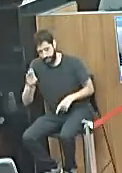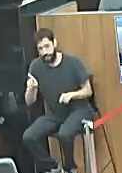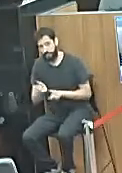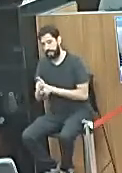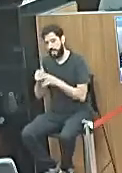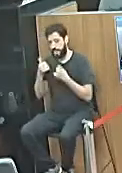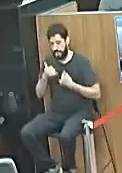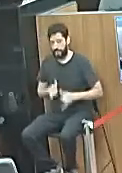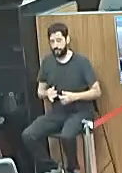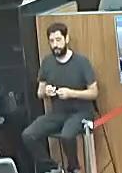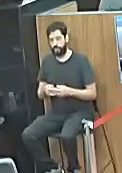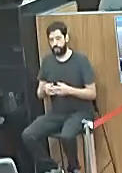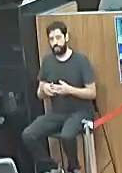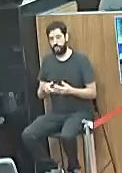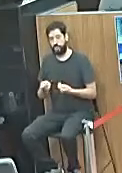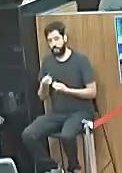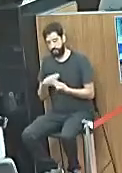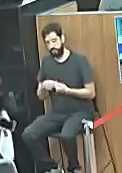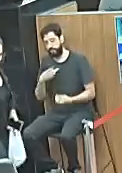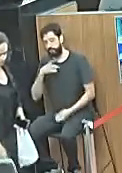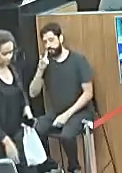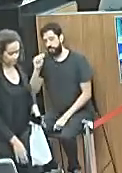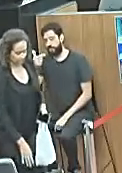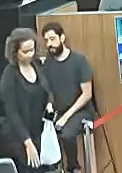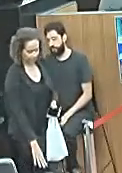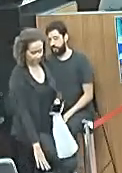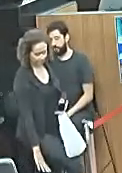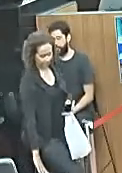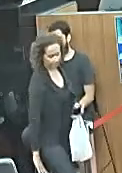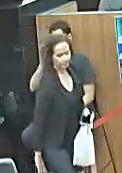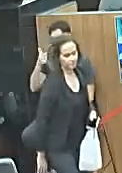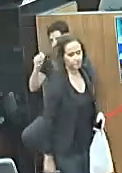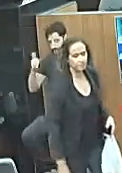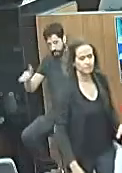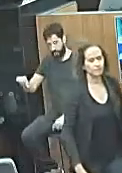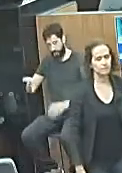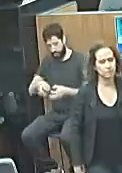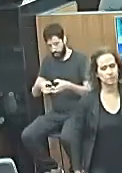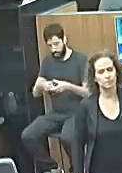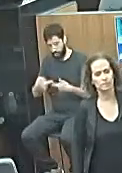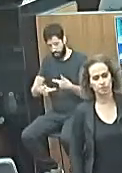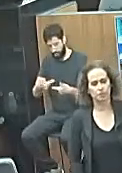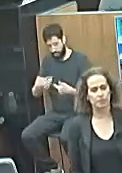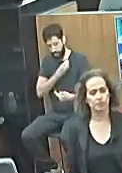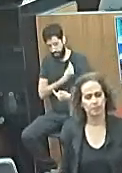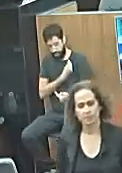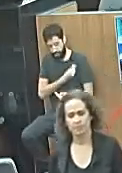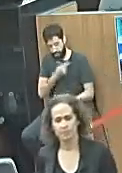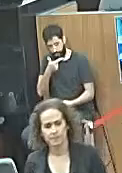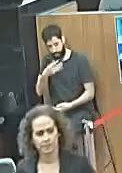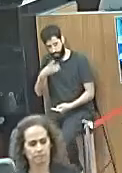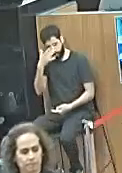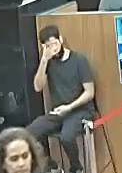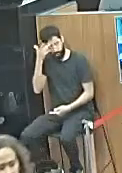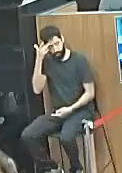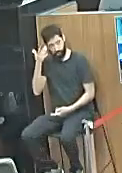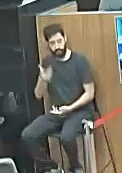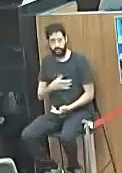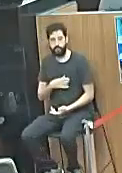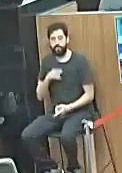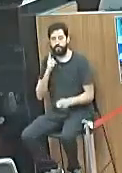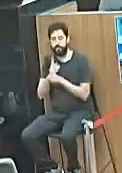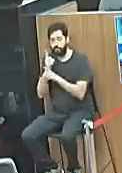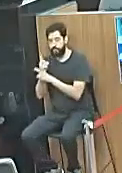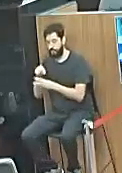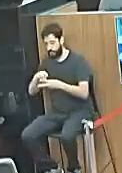econômico foi debatido no dia 29 de outubro de 2009 o grupo de trabalho com a participação de vinte e quatro pessoas e identificou